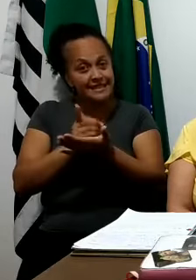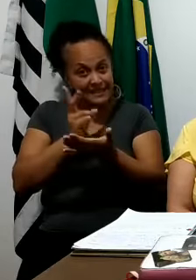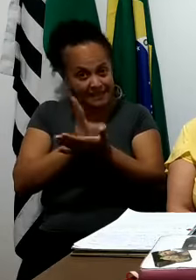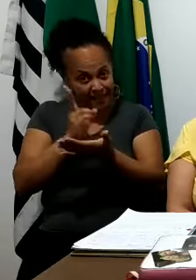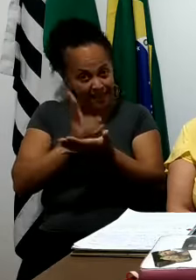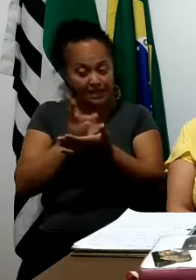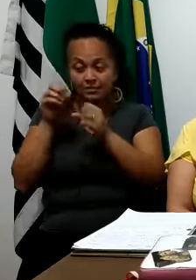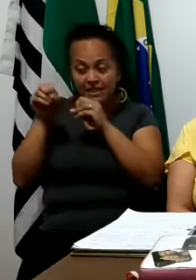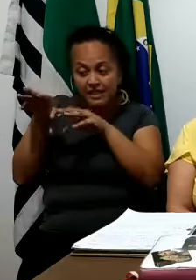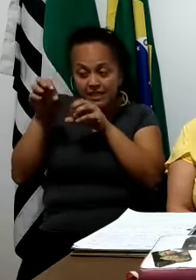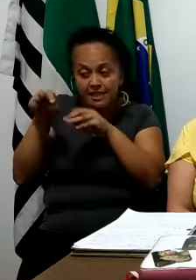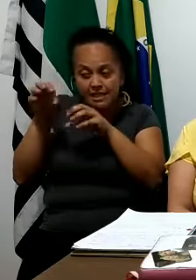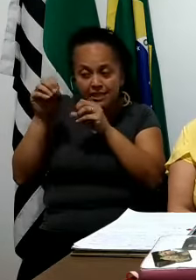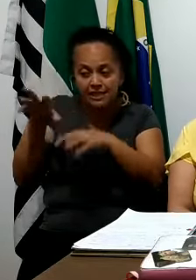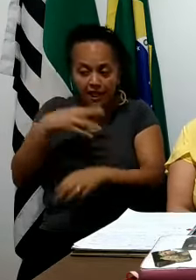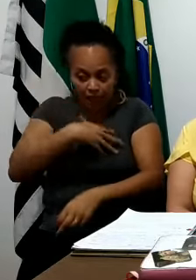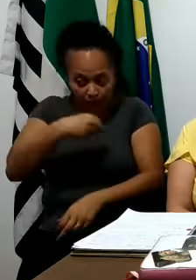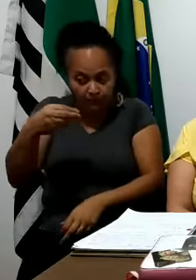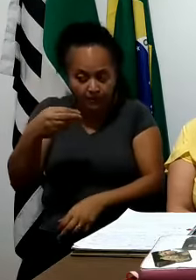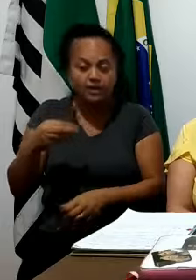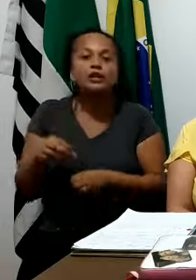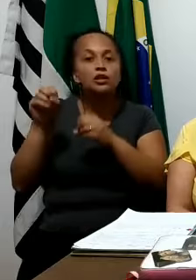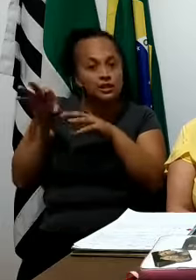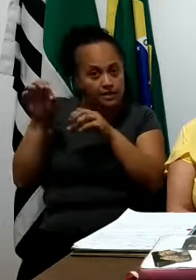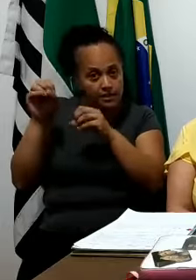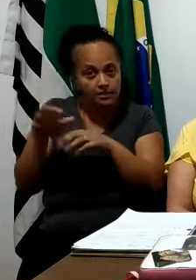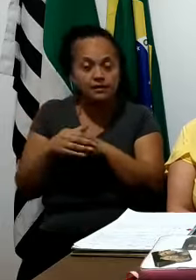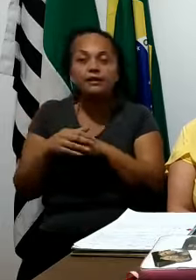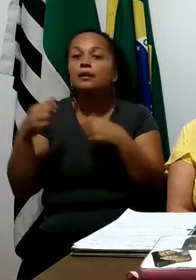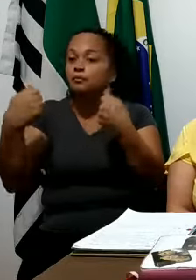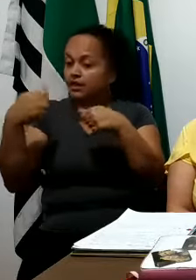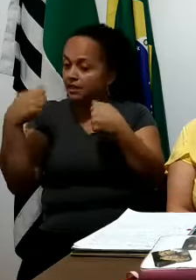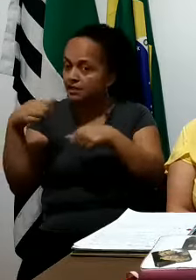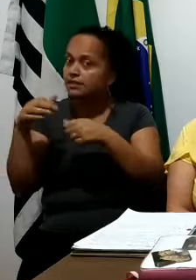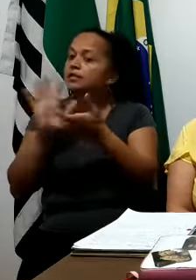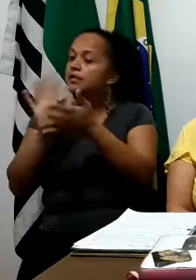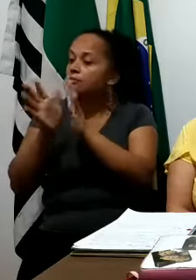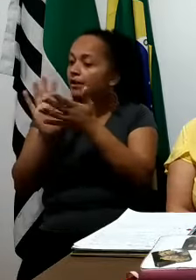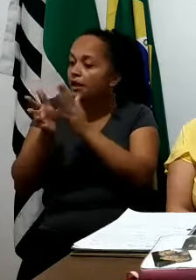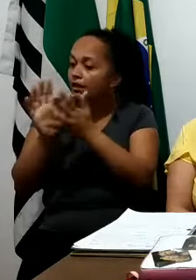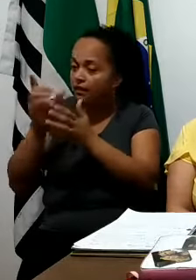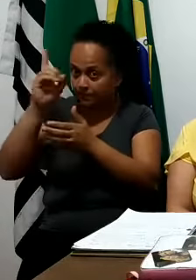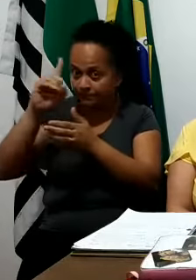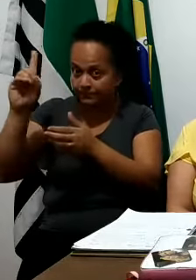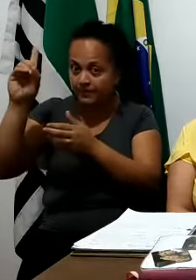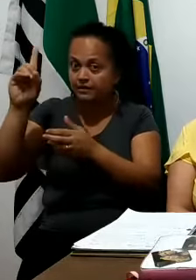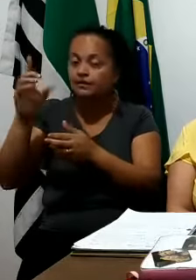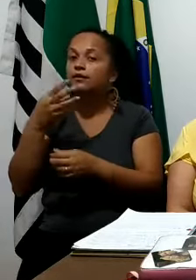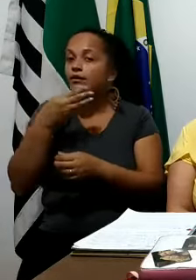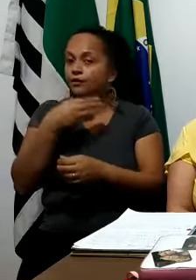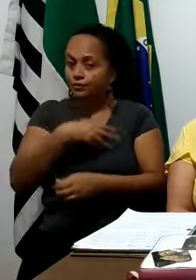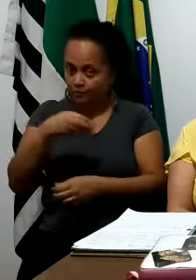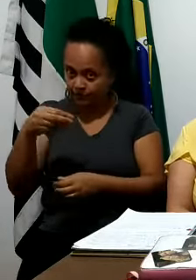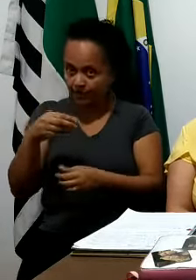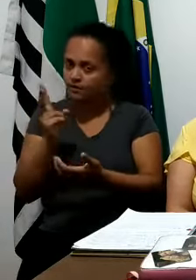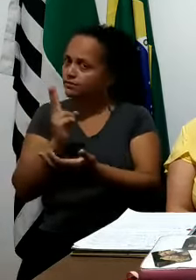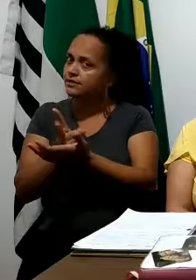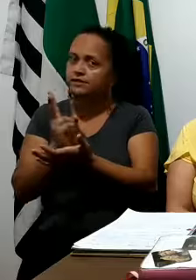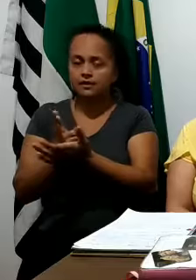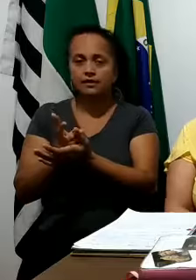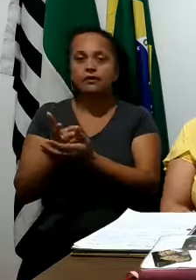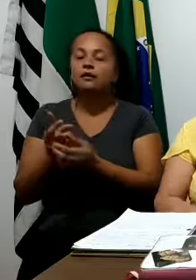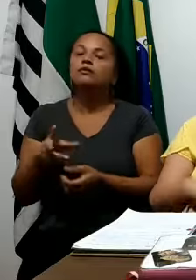filhos. Converse a respeito delas quando estiver em casa e quando estiver caminhando, quando se